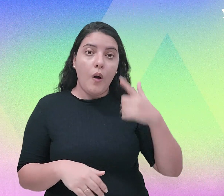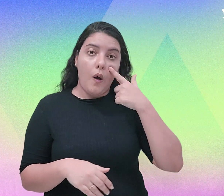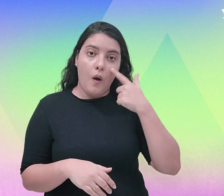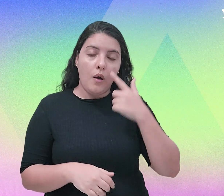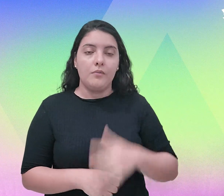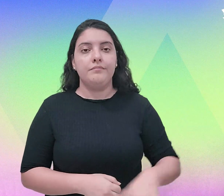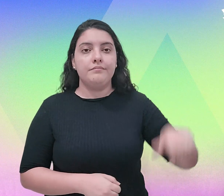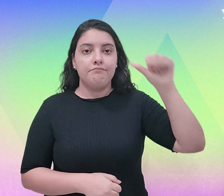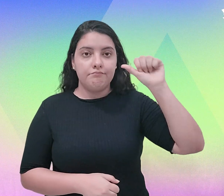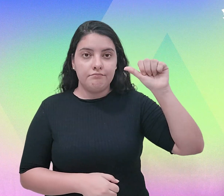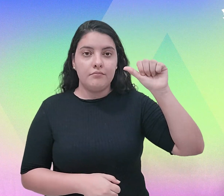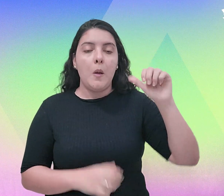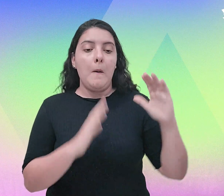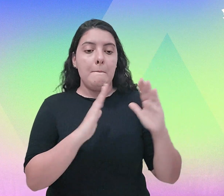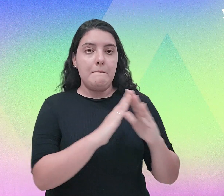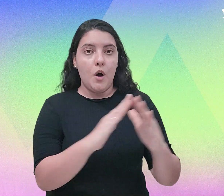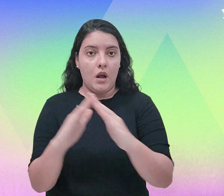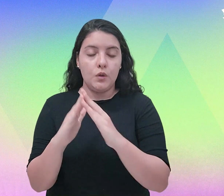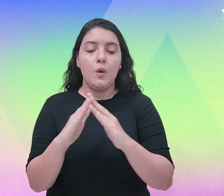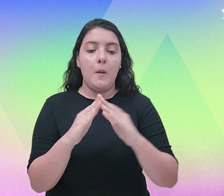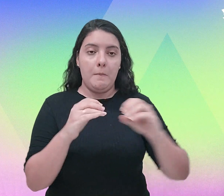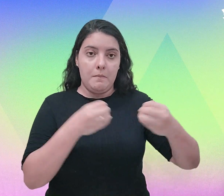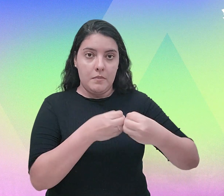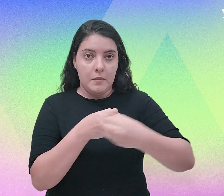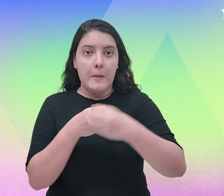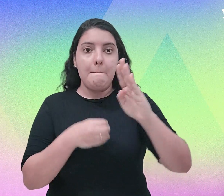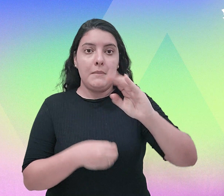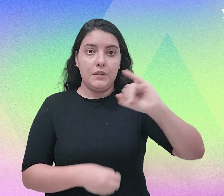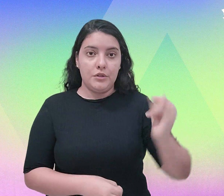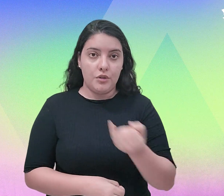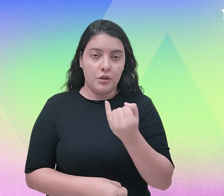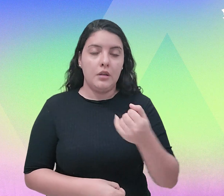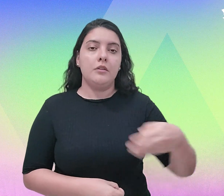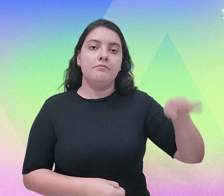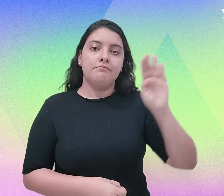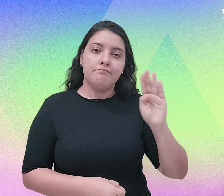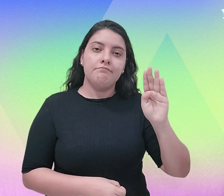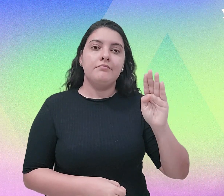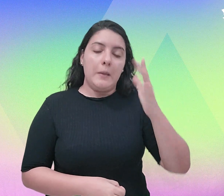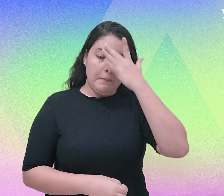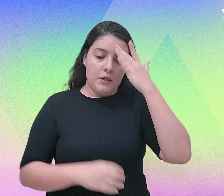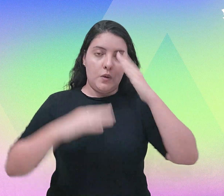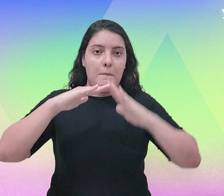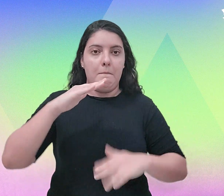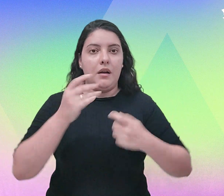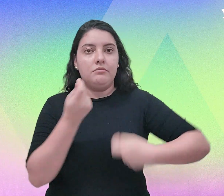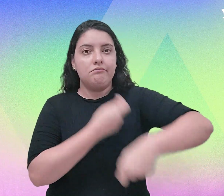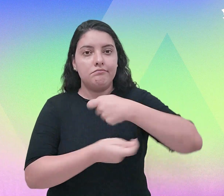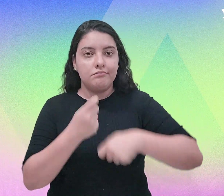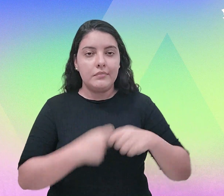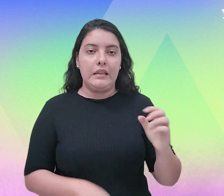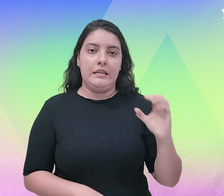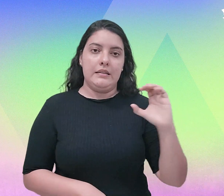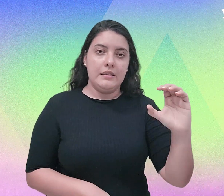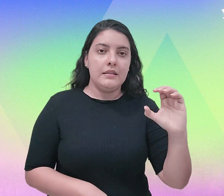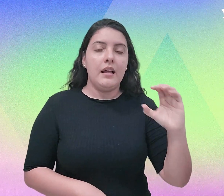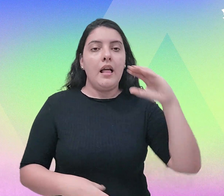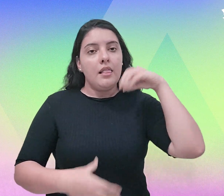a sete moradores do grande Bom Jardim B ser baixa renda você está dentro